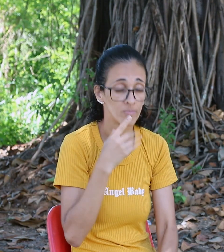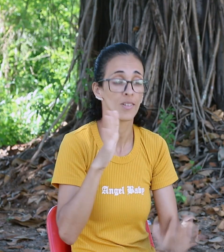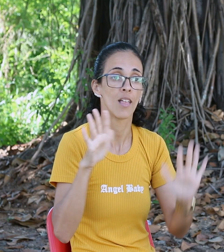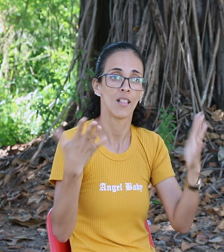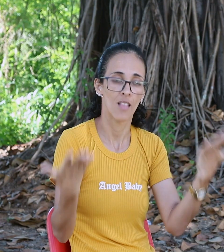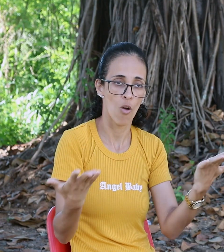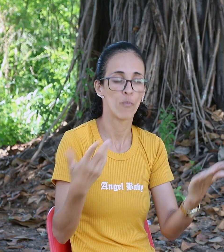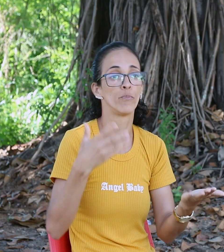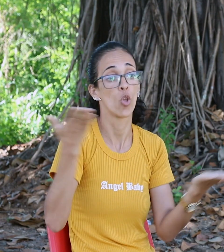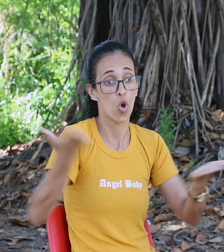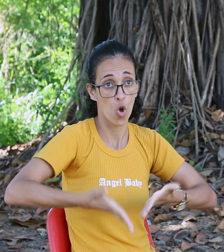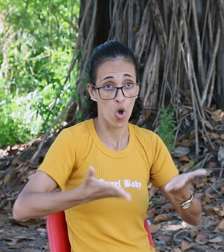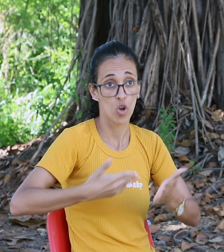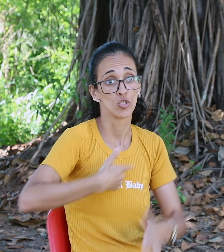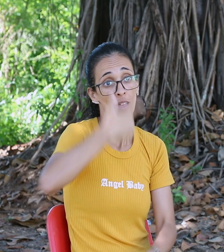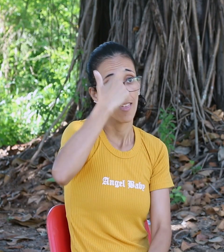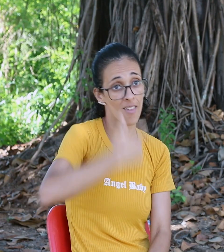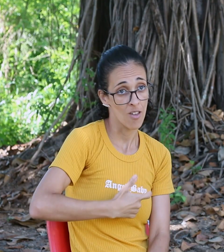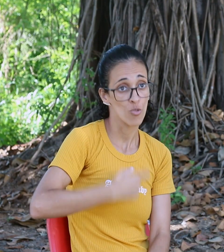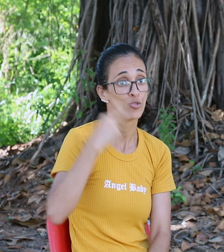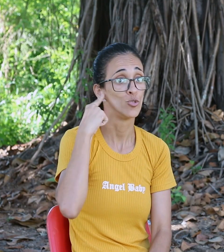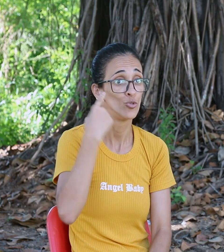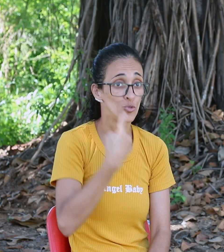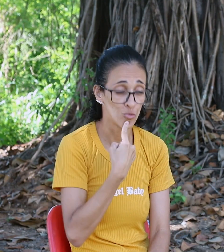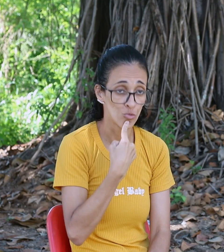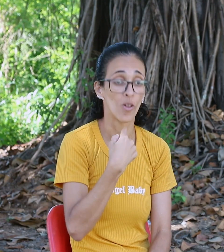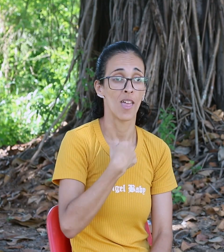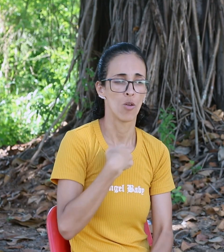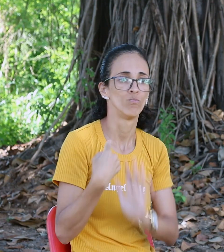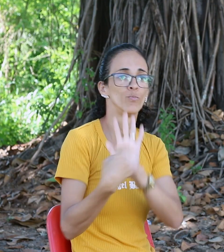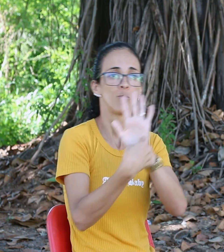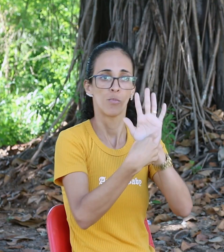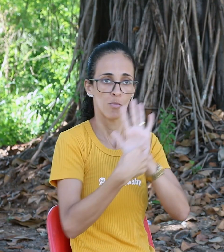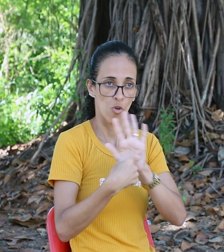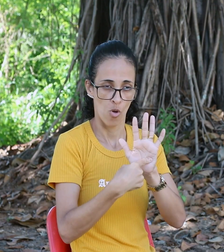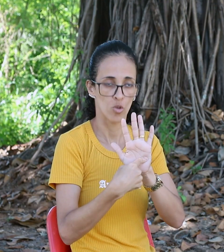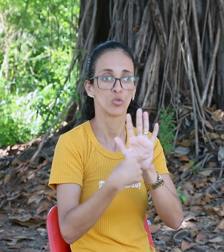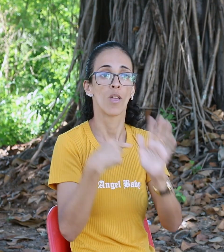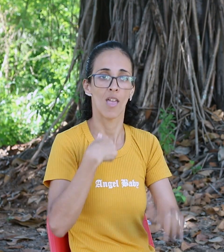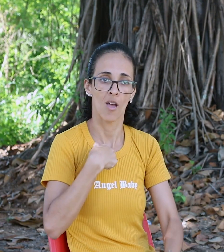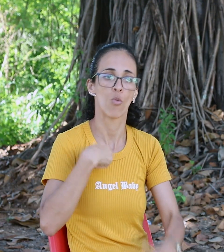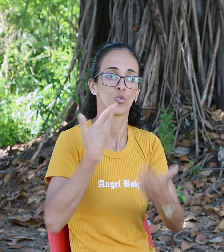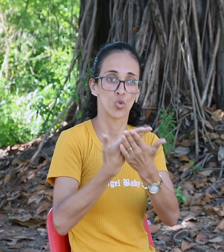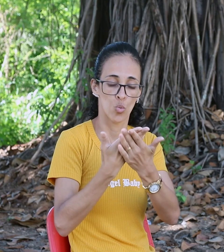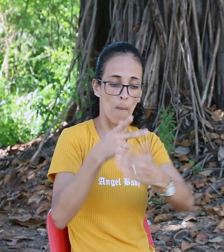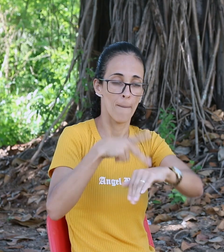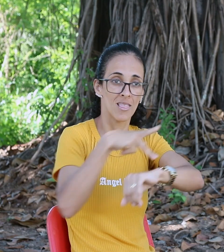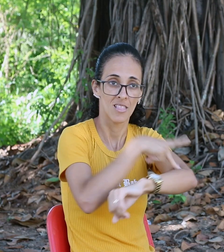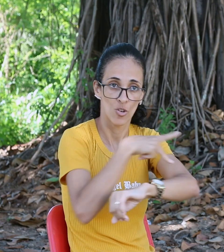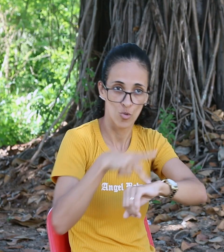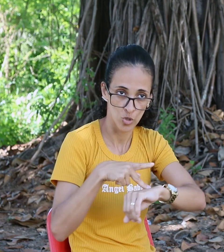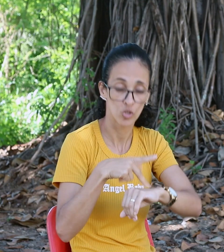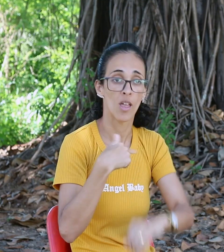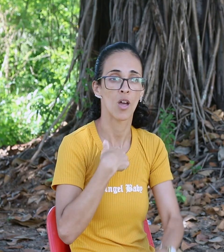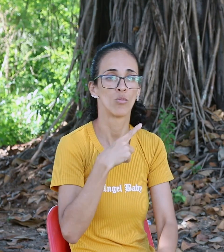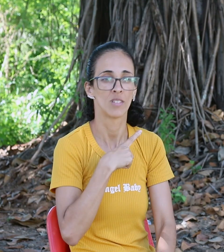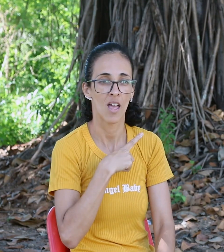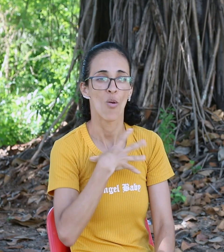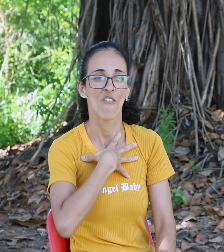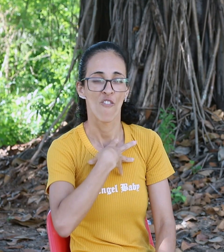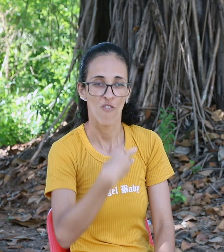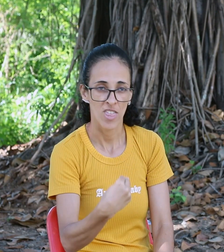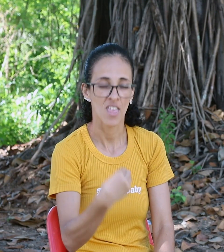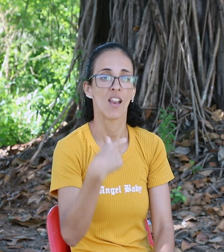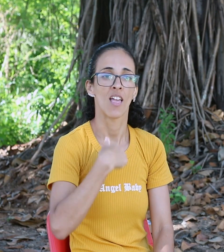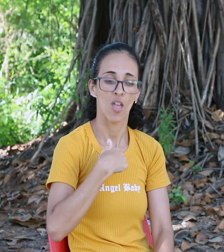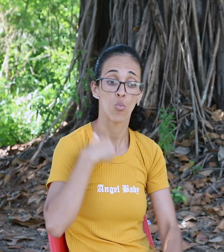e aí os surdos conseguiu esse espaço e provar que era uma língua. Eu, quanto surdo, estou aqui para mostrar, eu